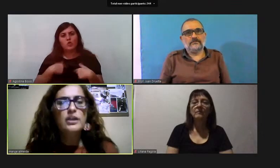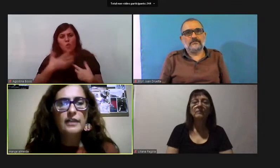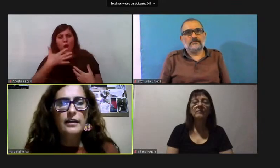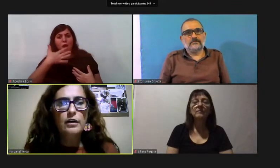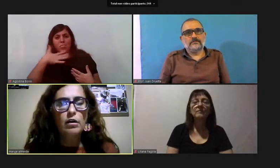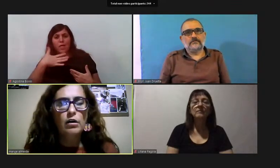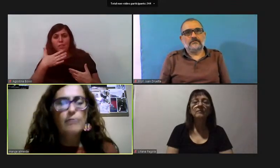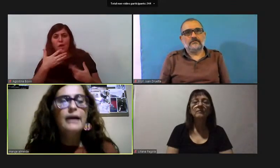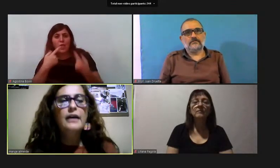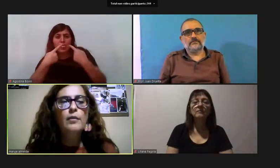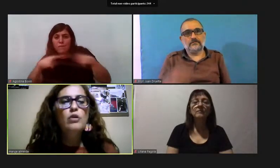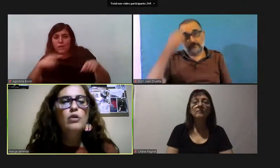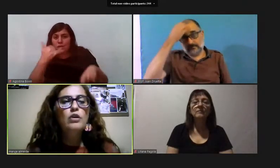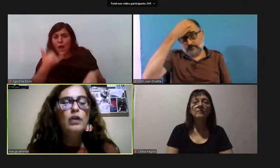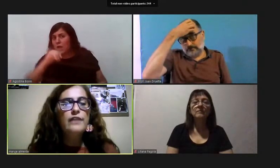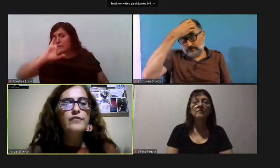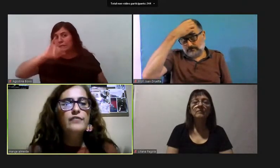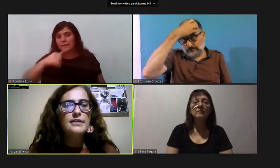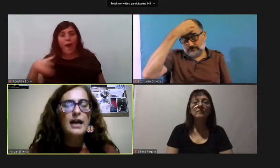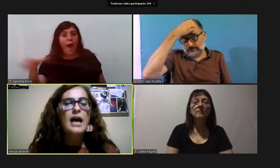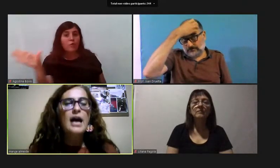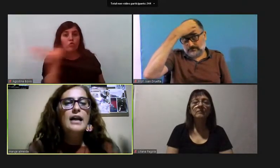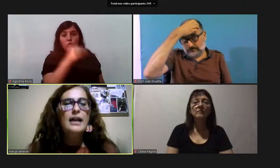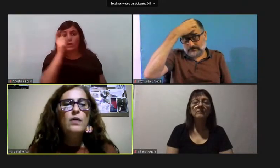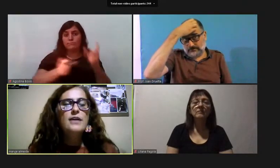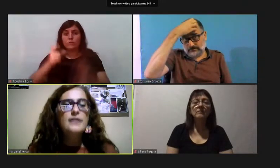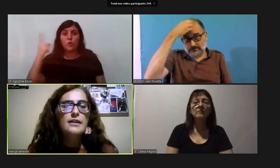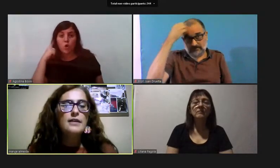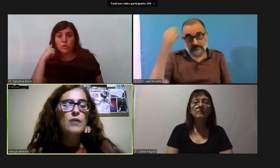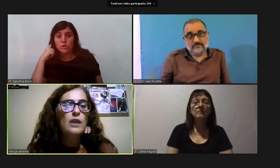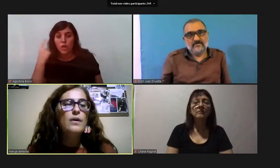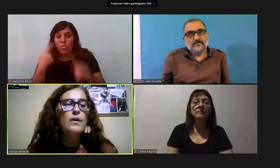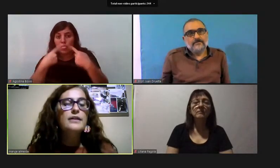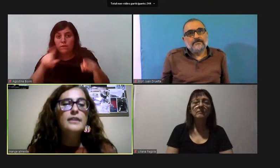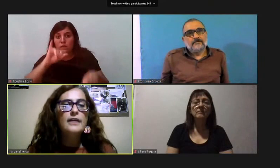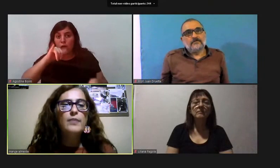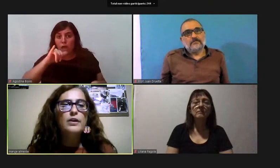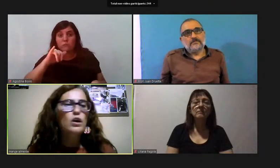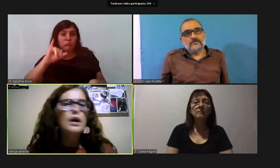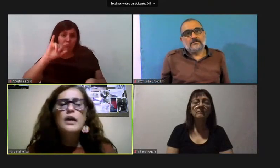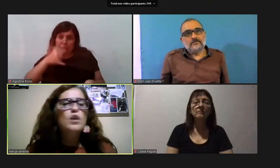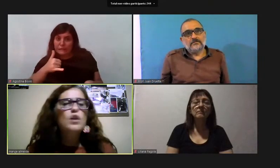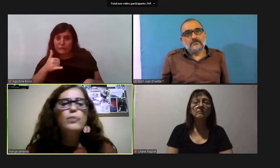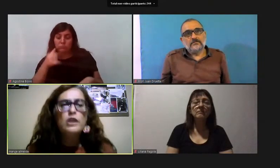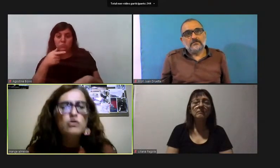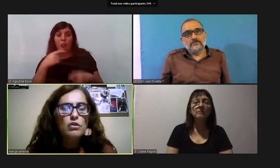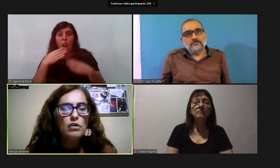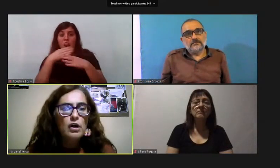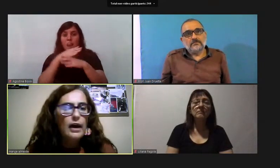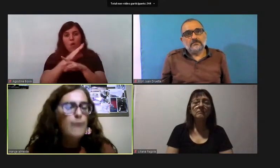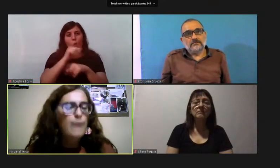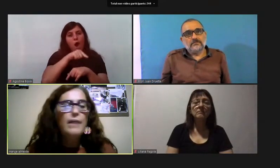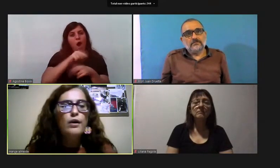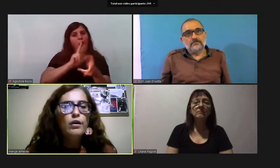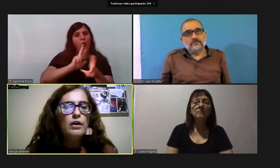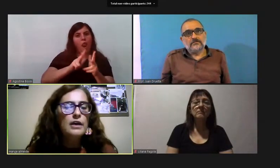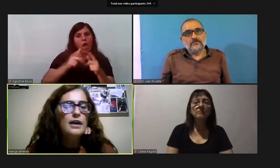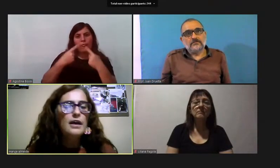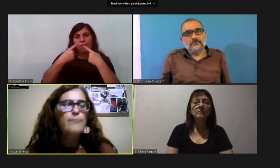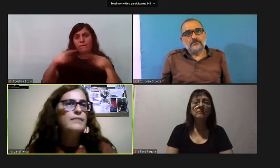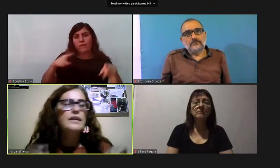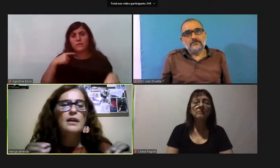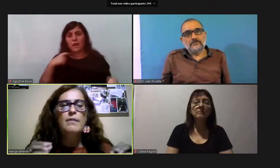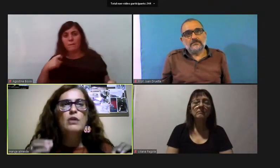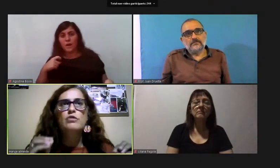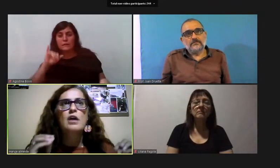los oyentes les digo, banquémonos la diferencia. La lengua de señas es una lengua distinta al español y no por eso es menor